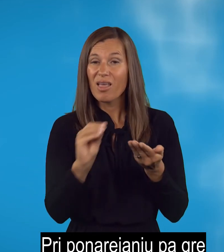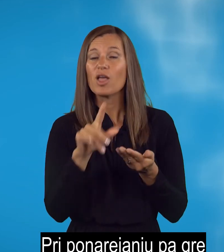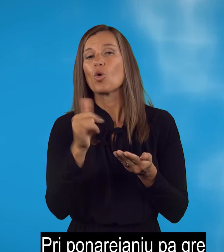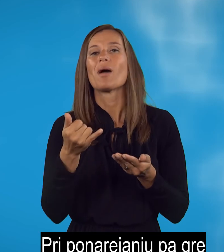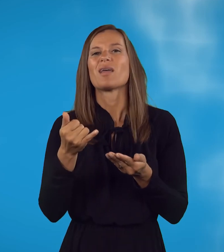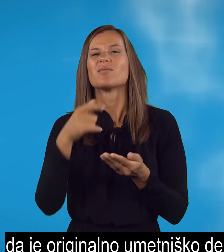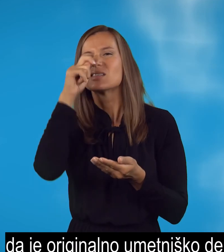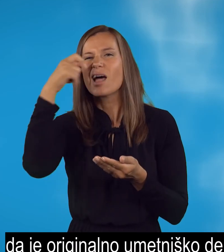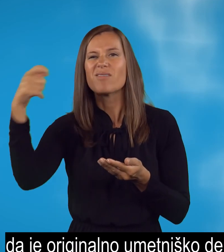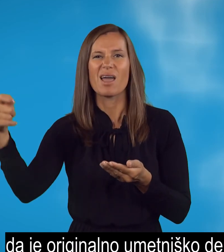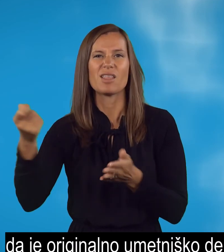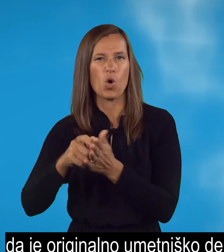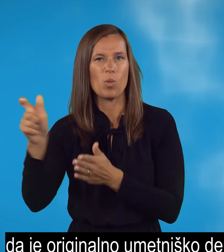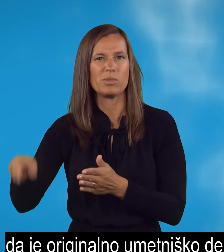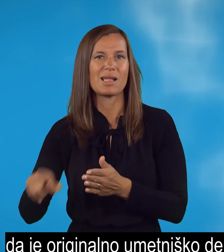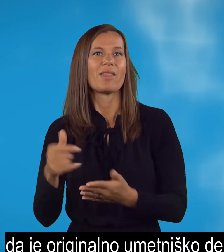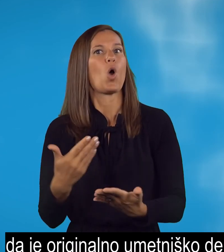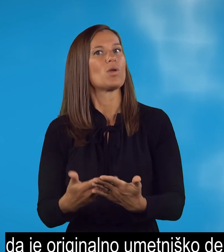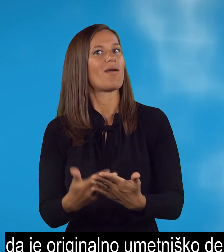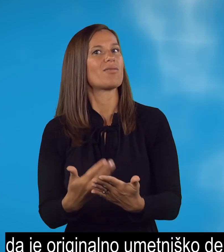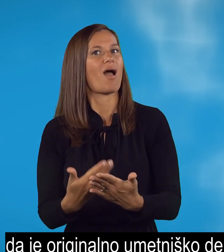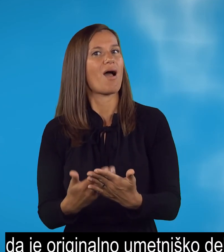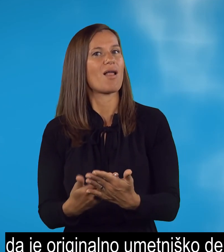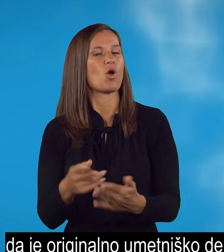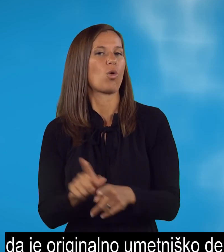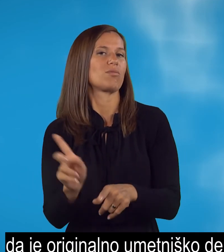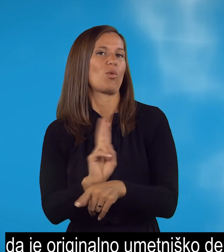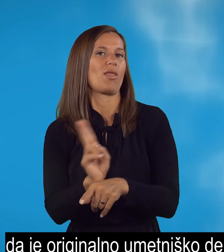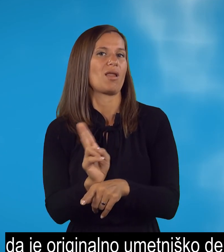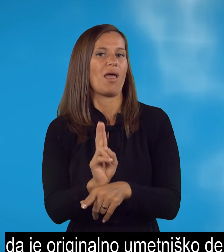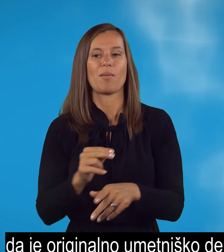kupca, da je originalno umetniško delo s ponarejenim podpisom avtorja.